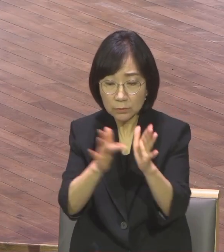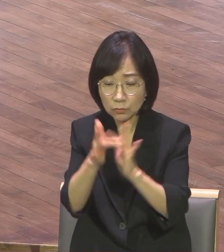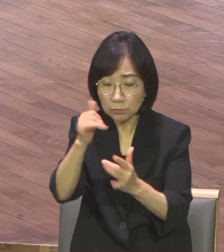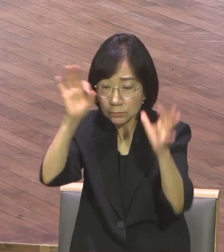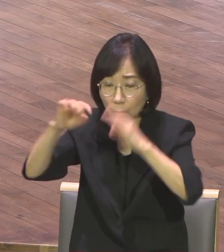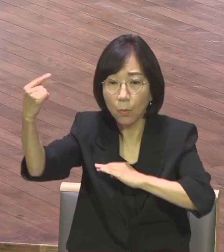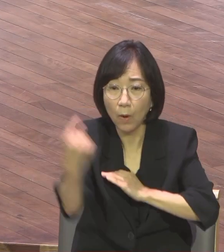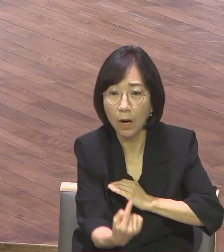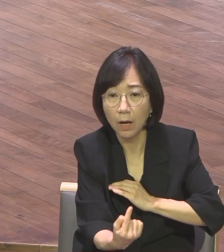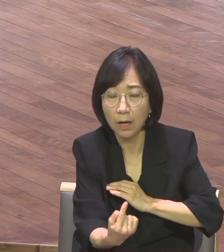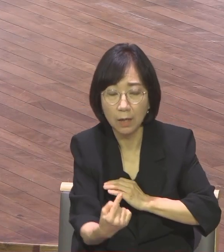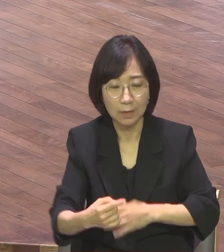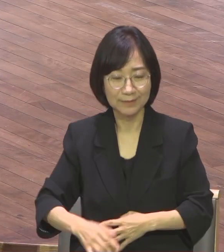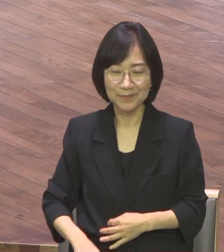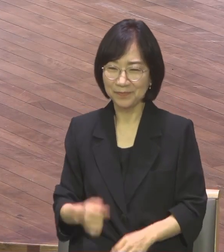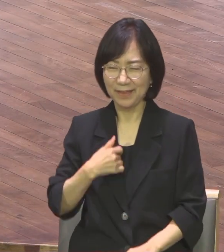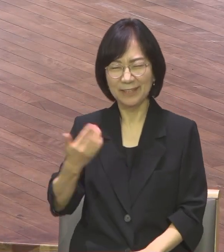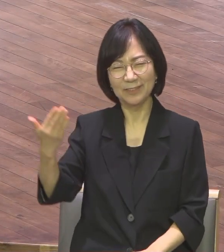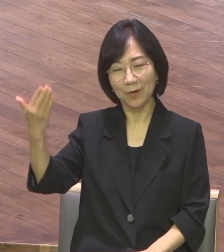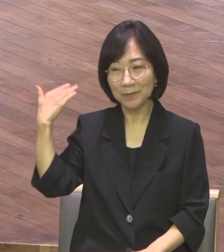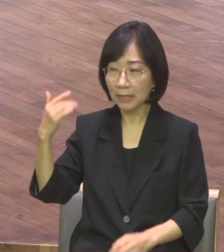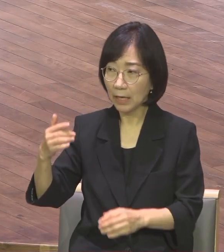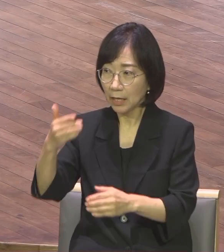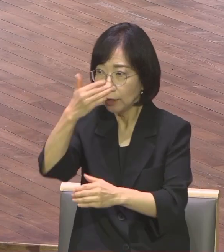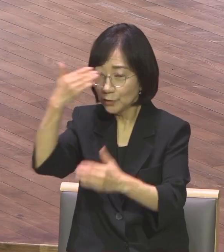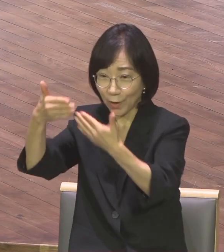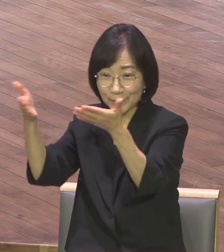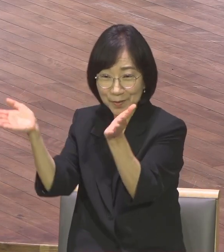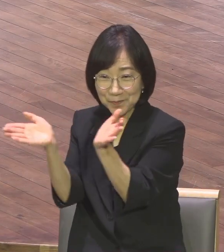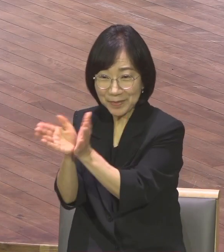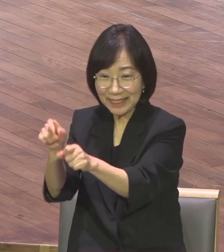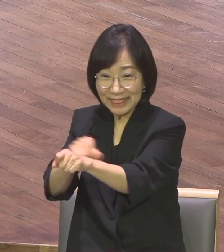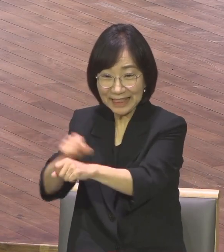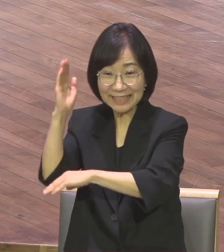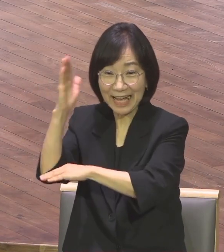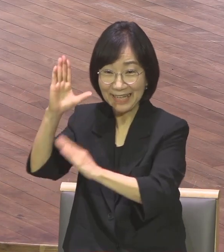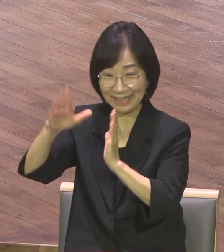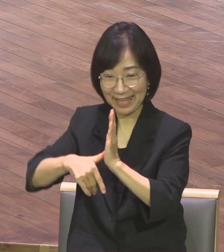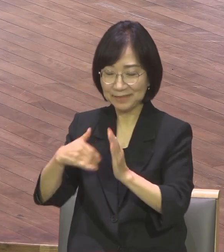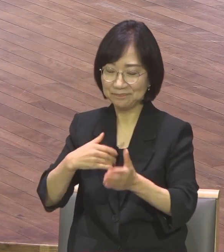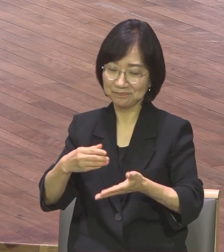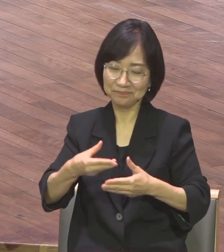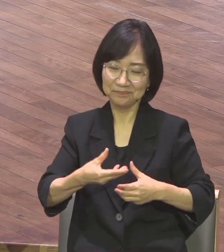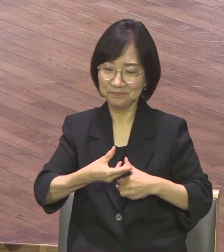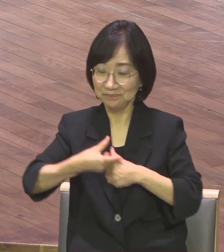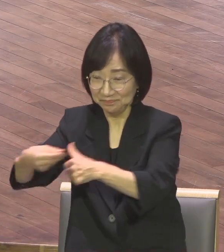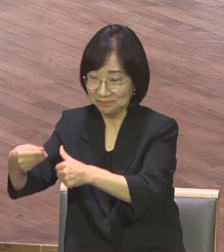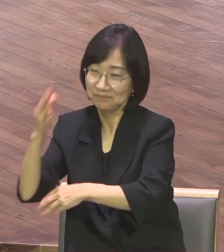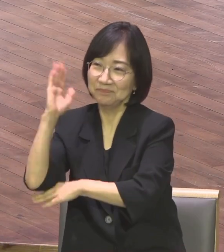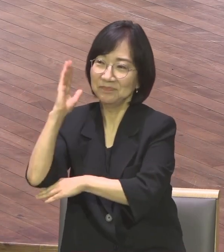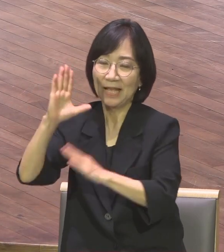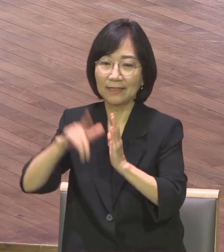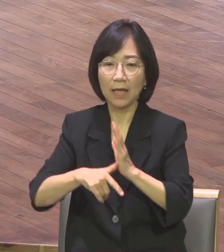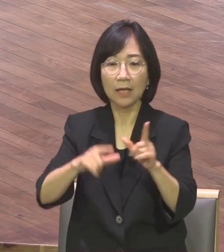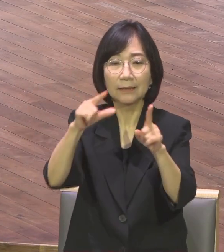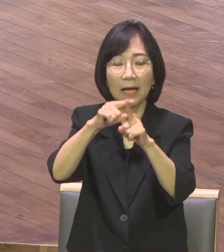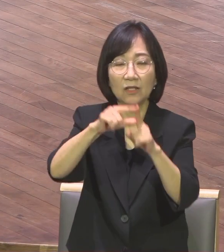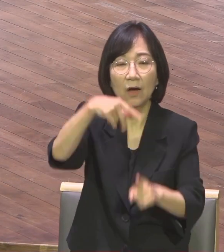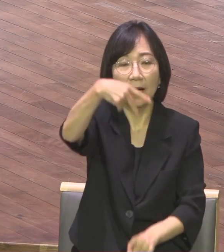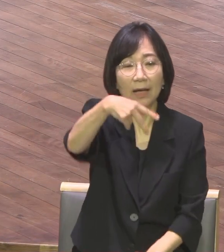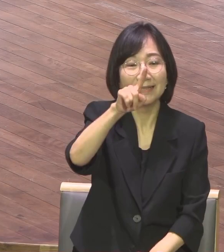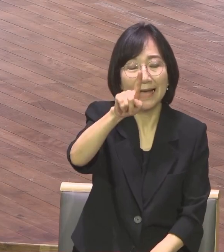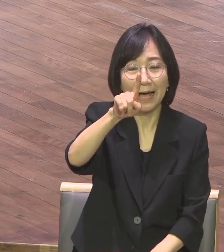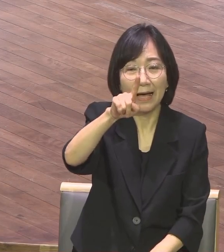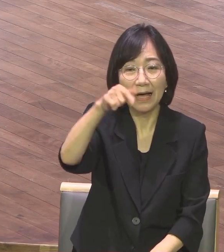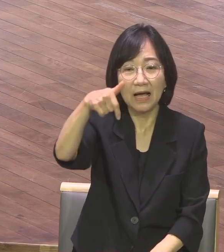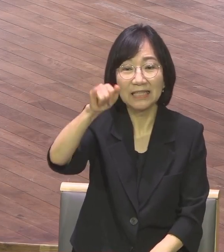제가 지난번 청년의 특강을 하면서 사기캐라는 예를 들어서 그렇게 제가 특강을 했는데, 이 사기캐란 말은